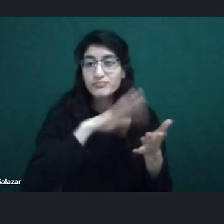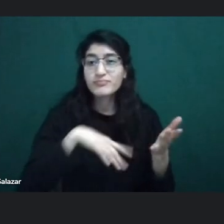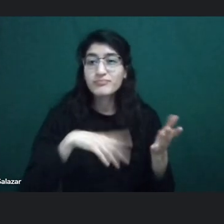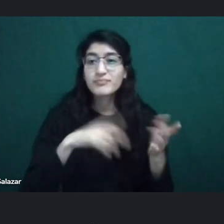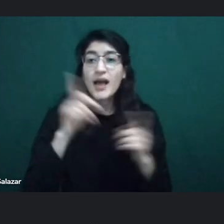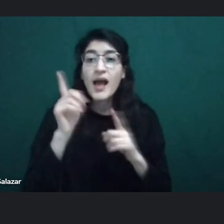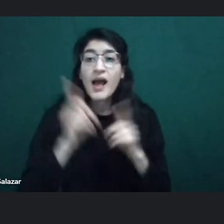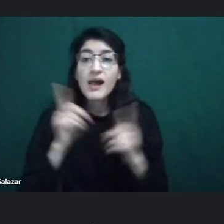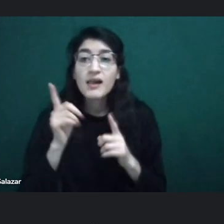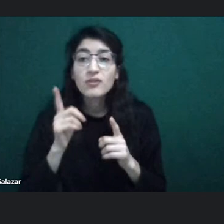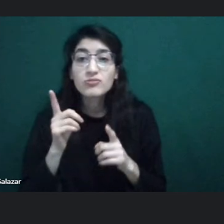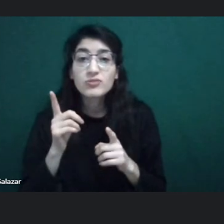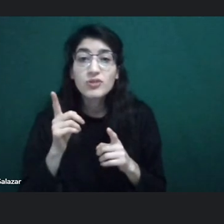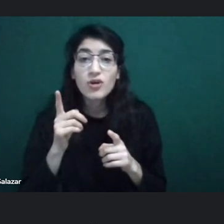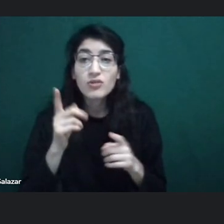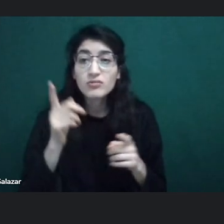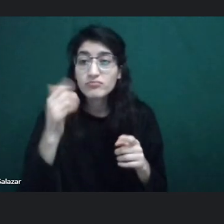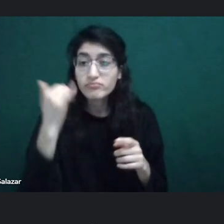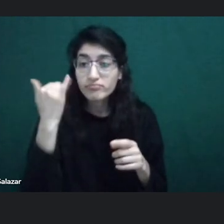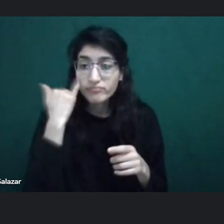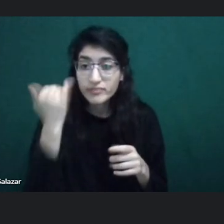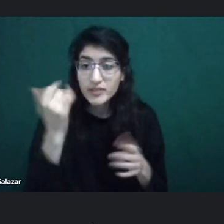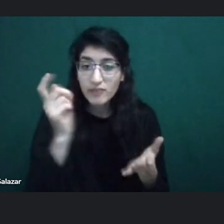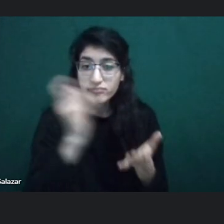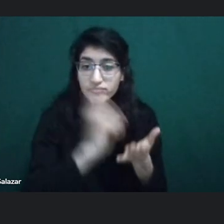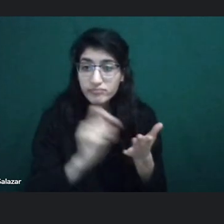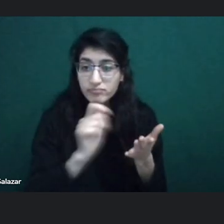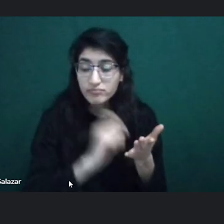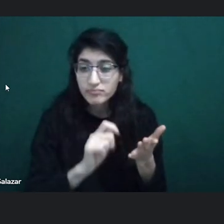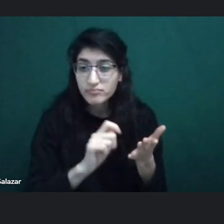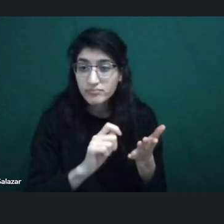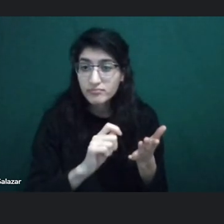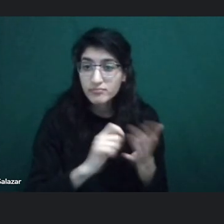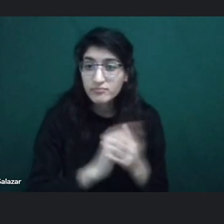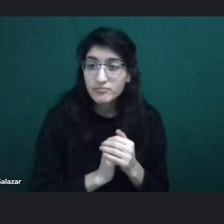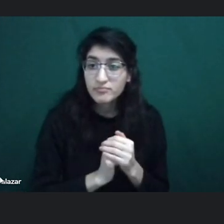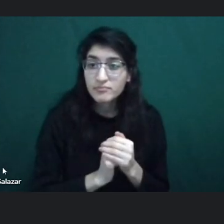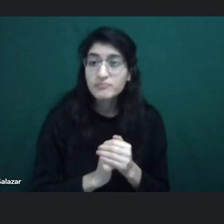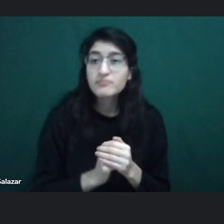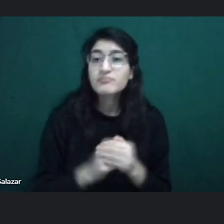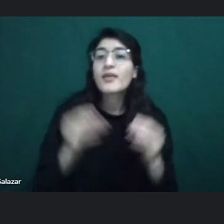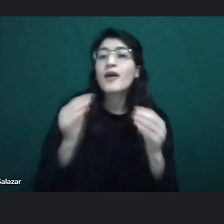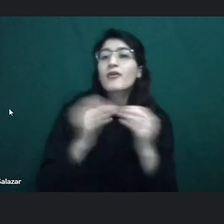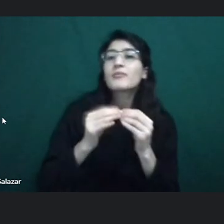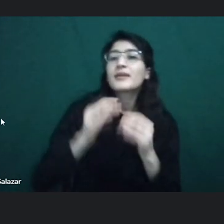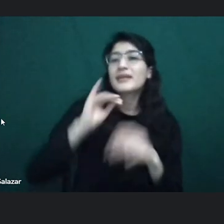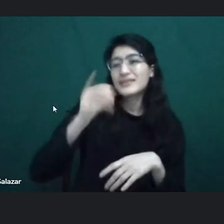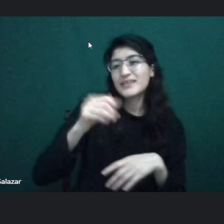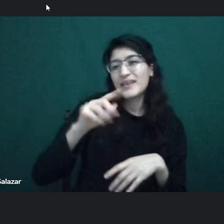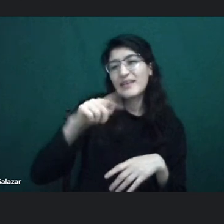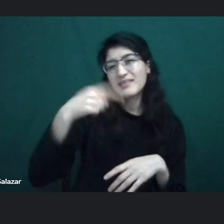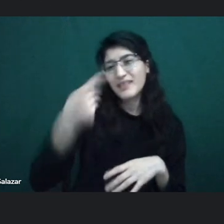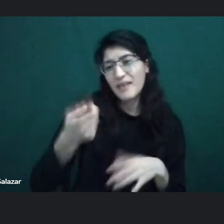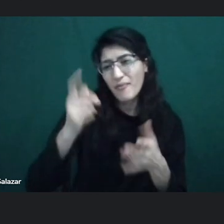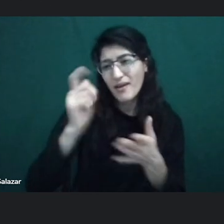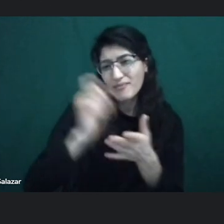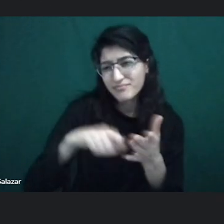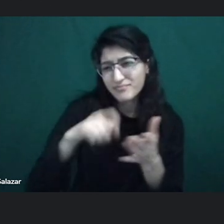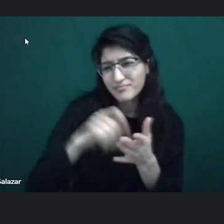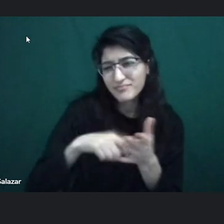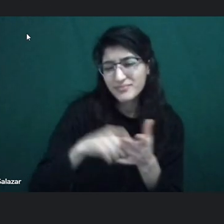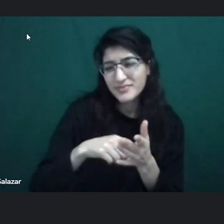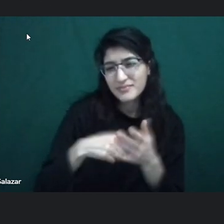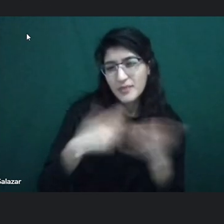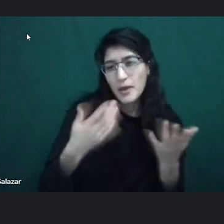Sí, mejor después la revisamos. Con se puede revisar, puede haber alguna diferencia. Y acá teníamos los otros casos